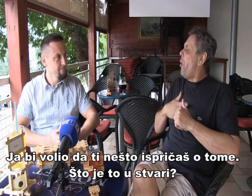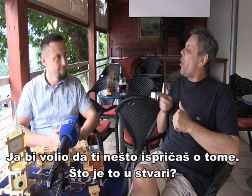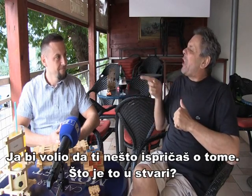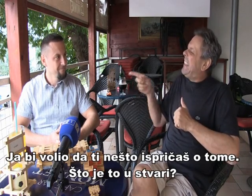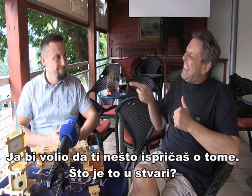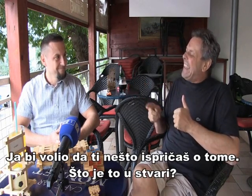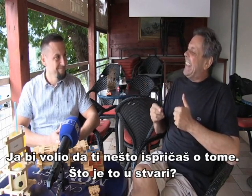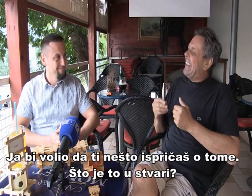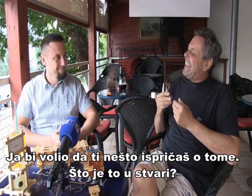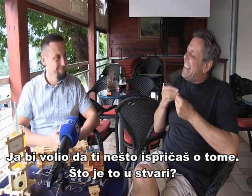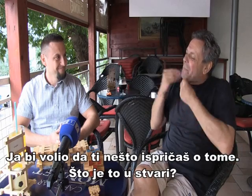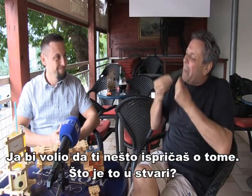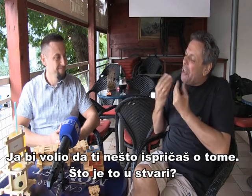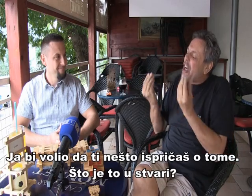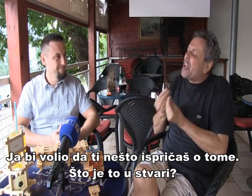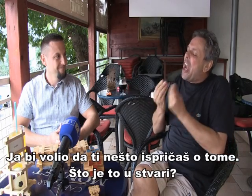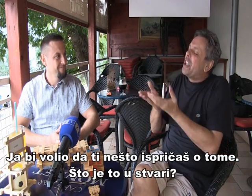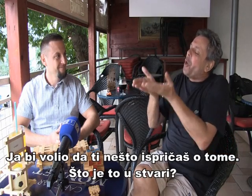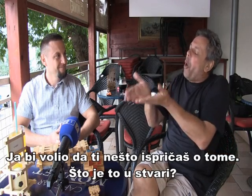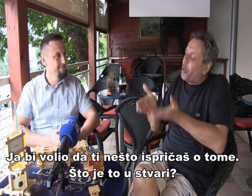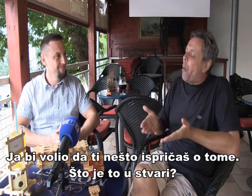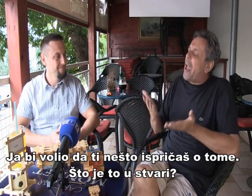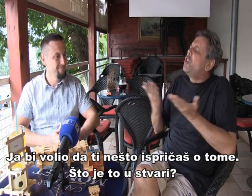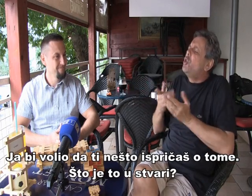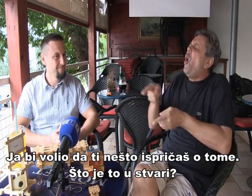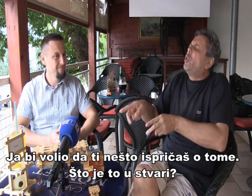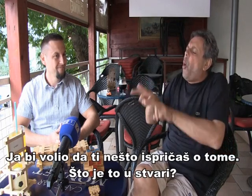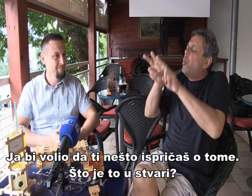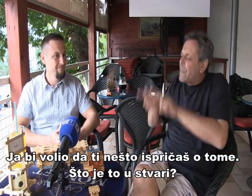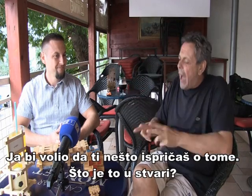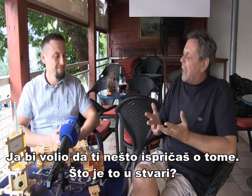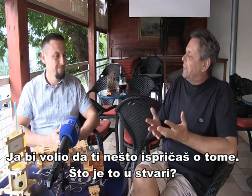volio da ti ispričaš nešto o tome. Što je to u stvari?